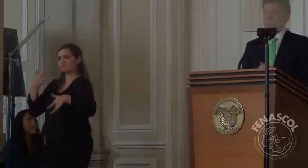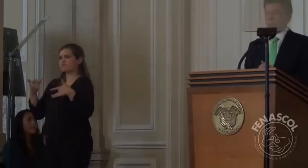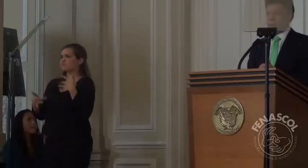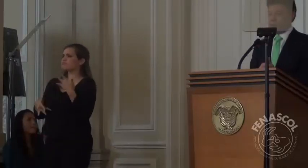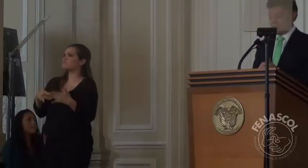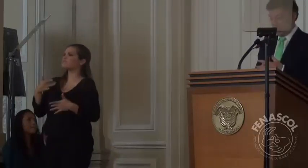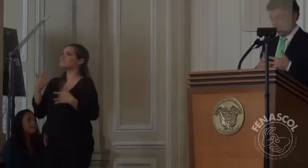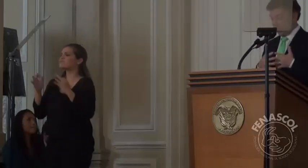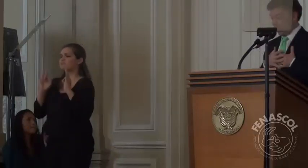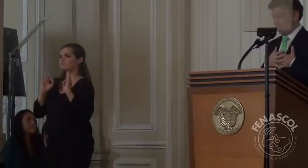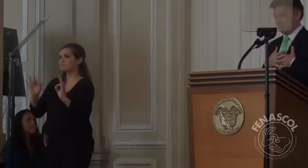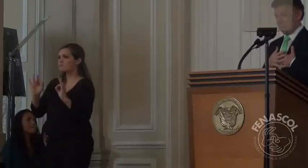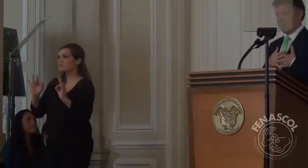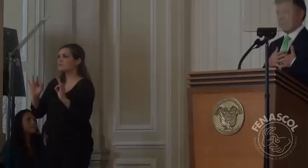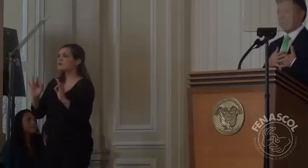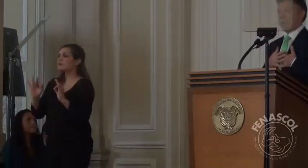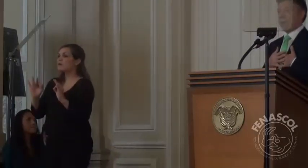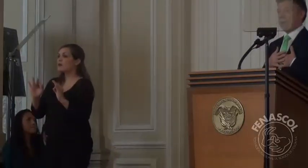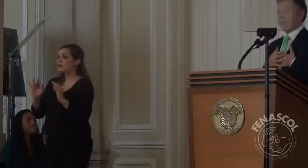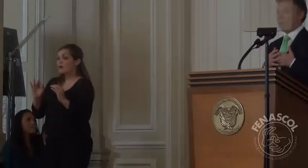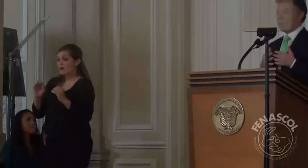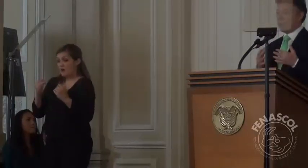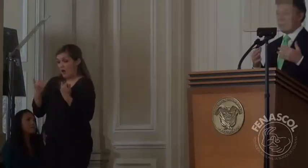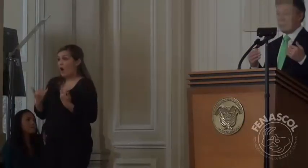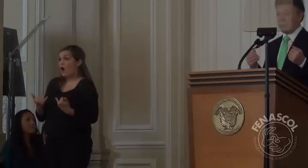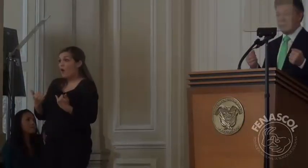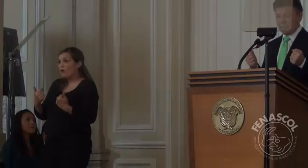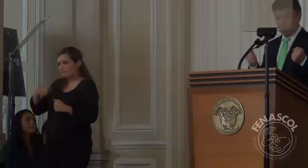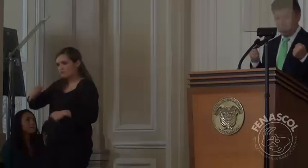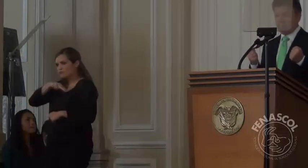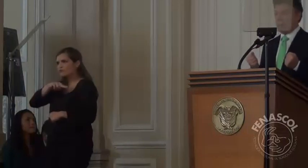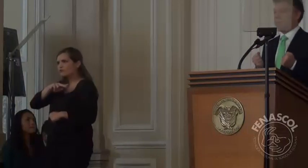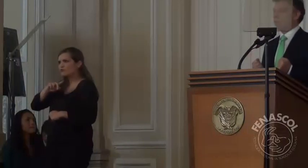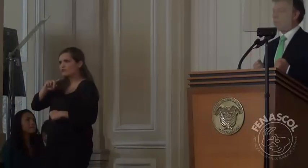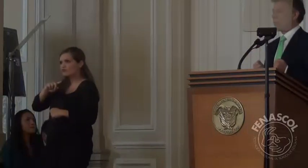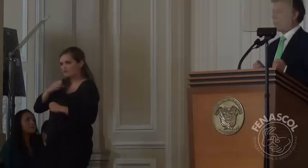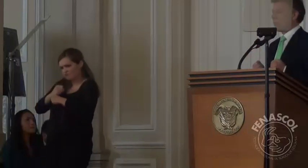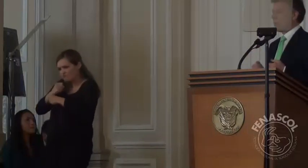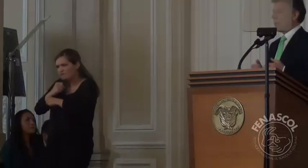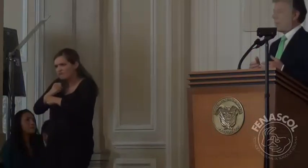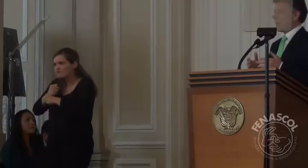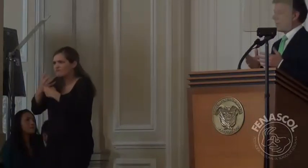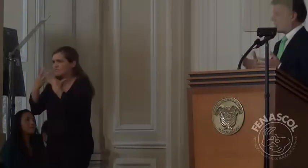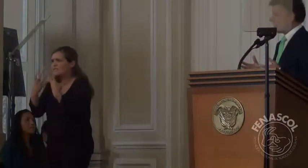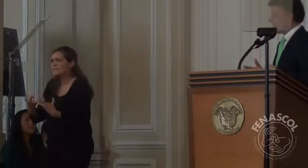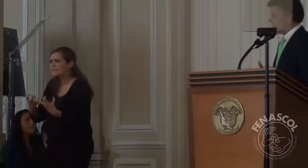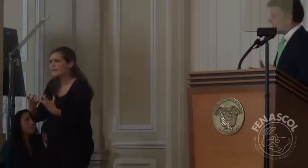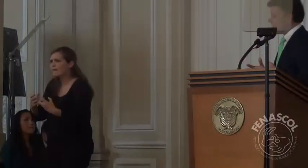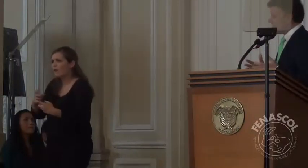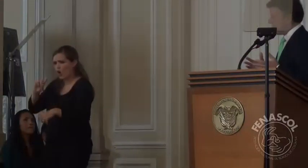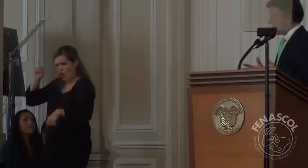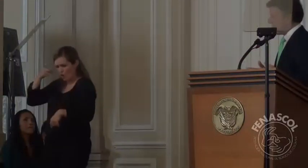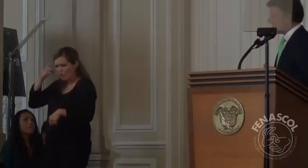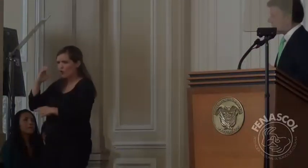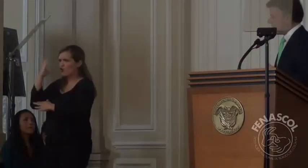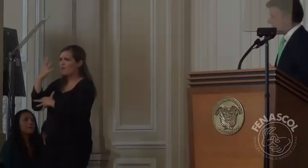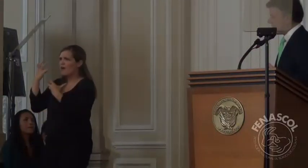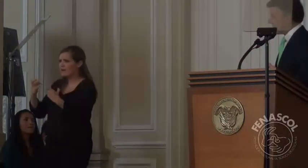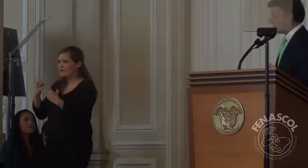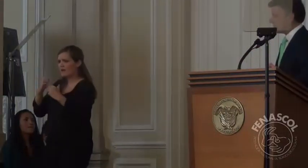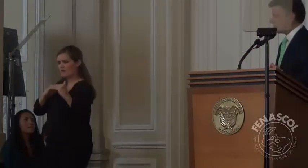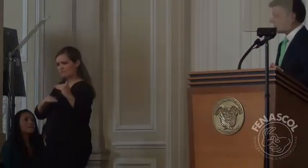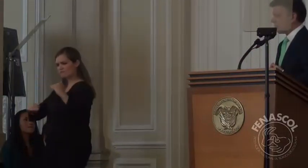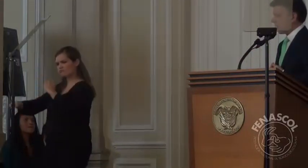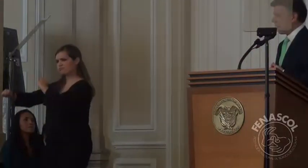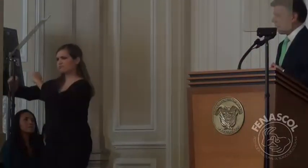así poder alcanzar algo que en este gobierno hemos querido trabajar para eso, alcanzar una sociedad más